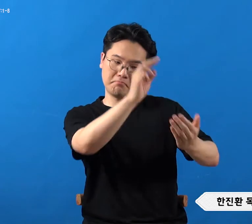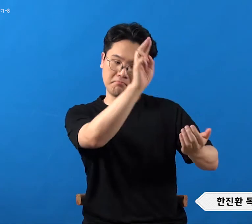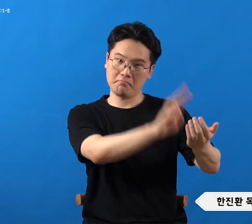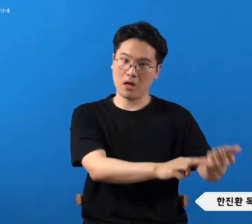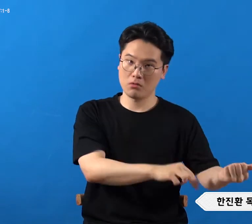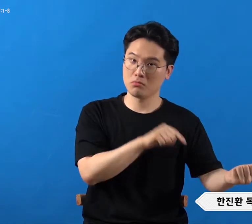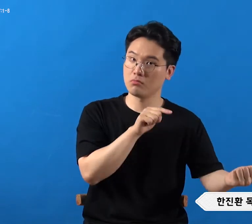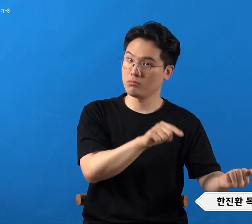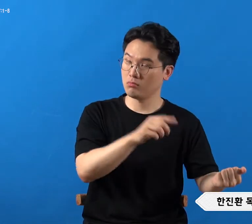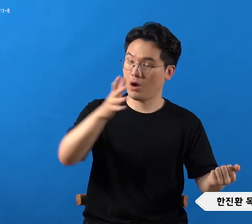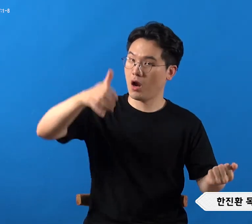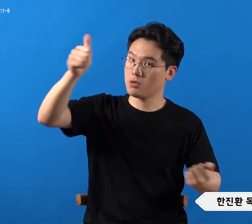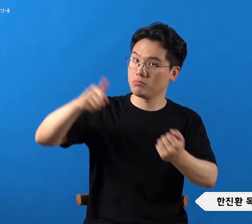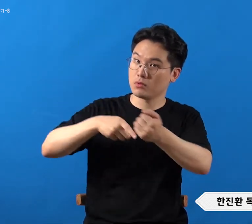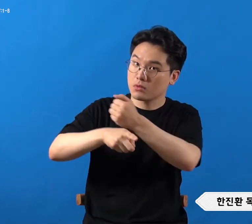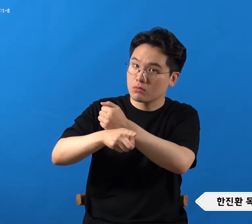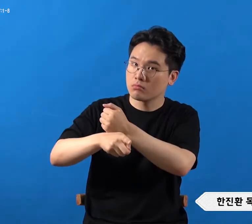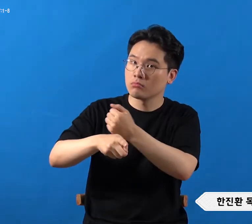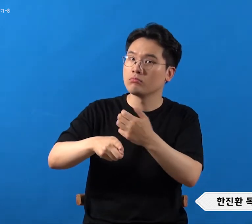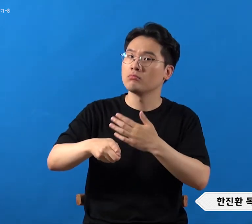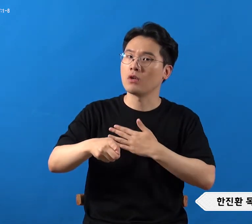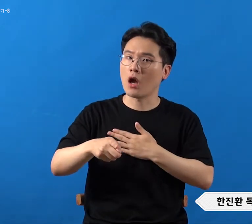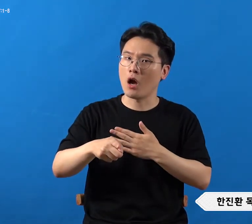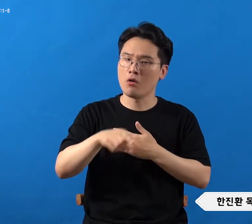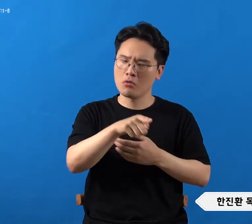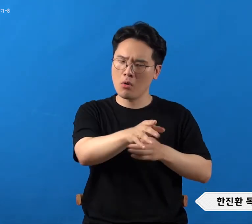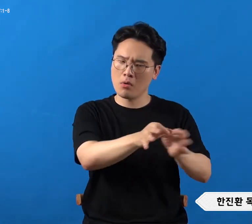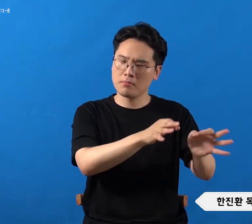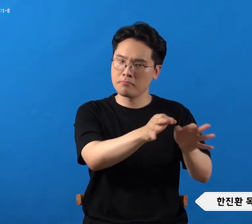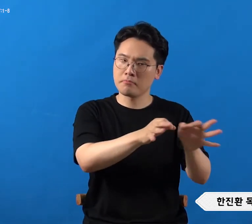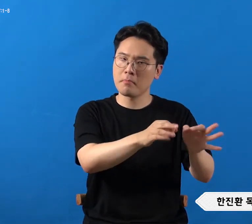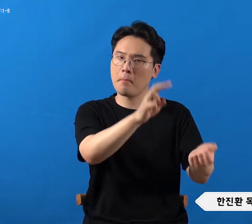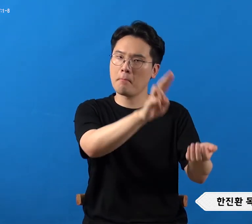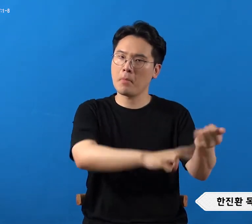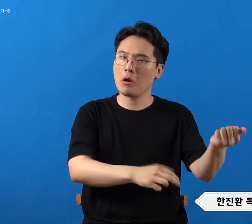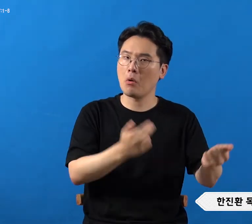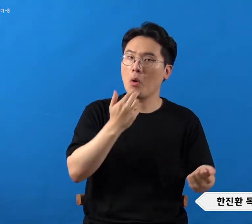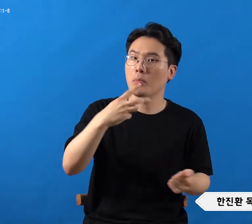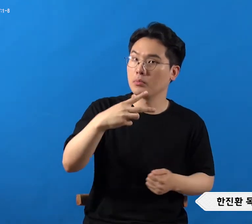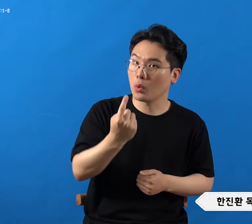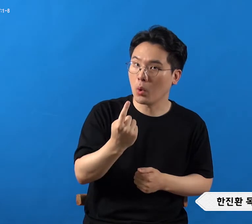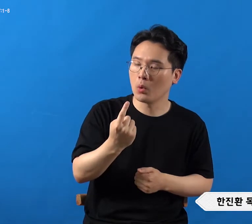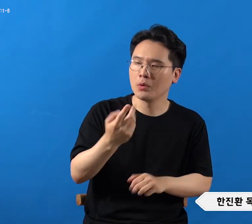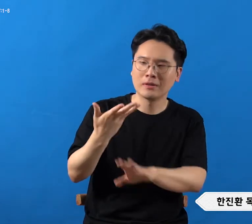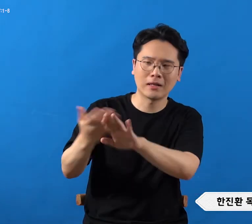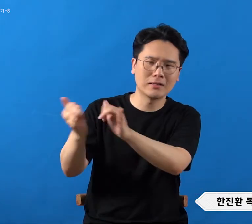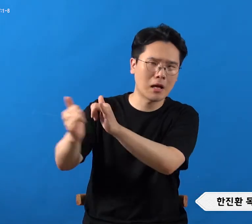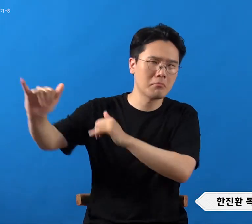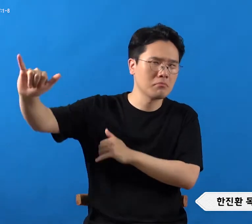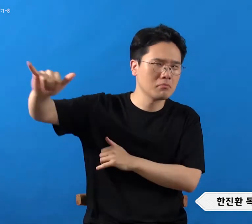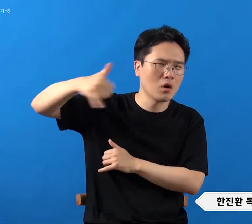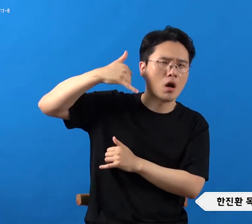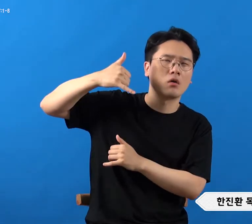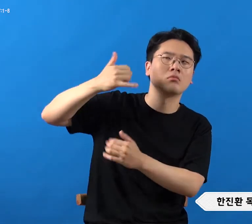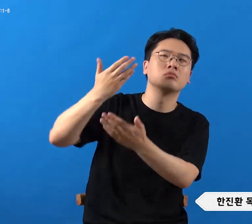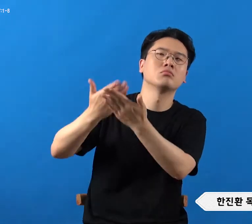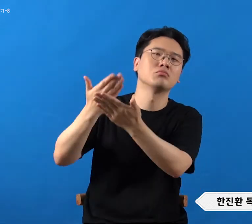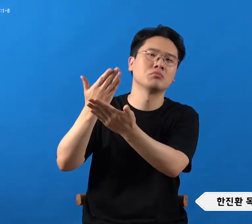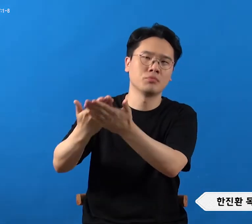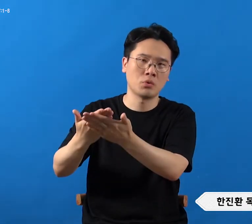하나님 뜻이라면 내가 복덕방에 내놓지 않아도 어딘가로부터 문의가 오게 해 주십시오,